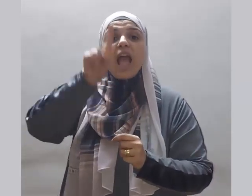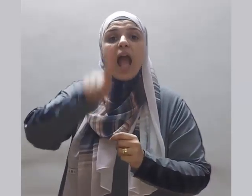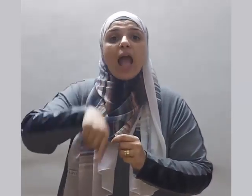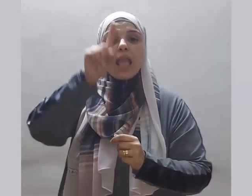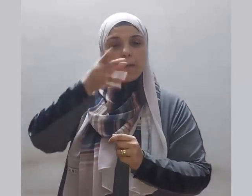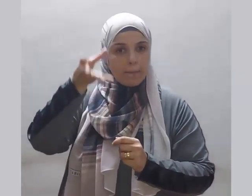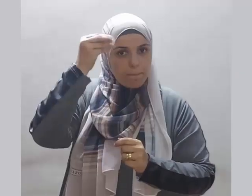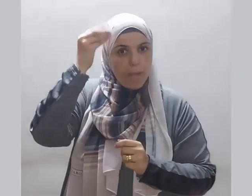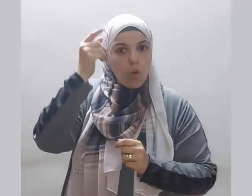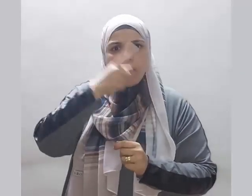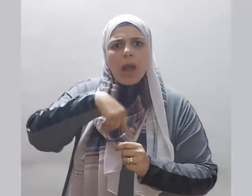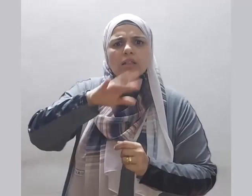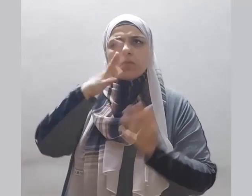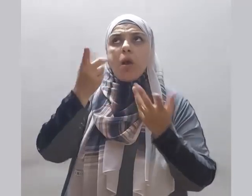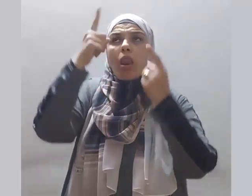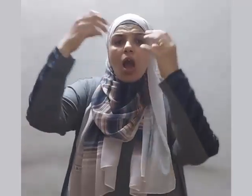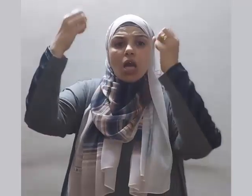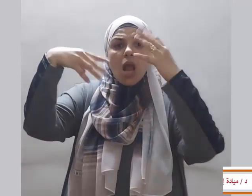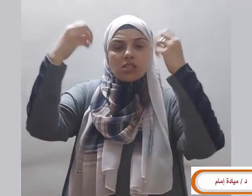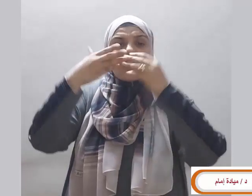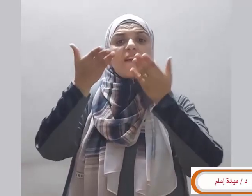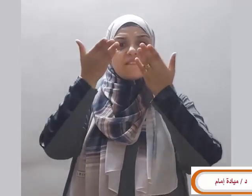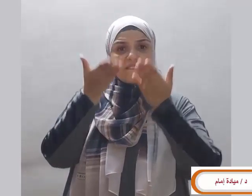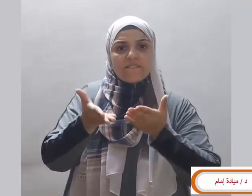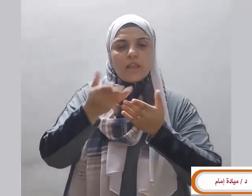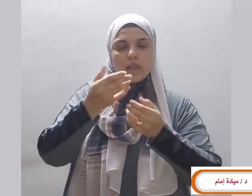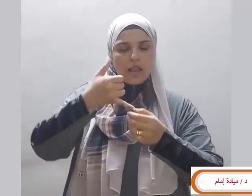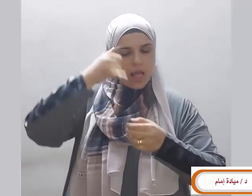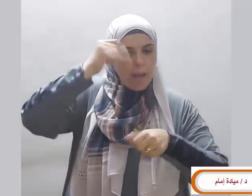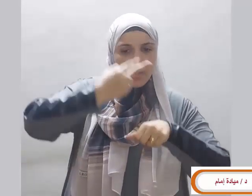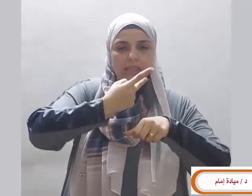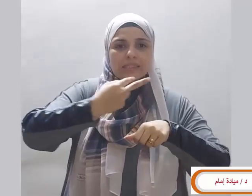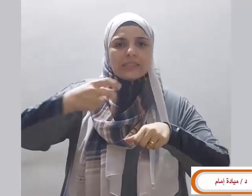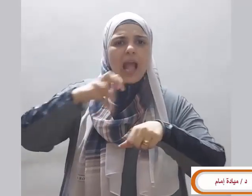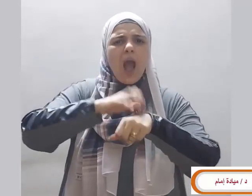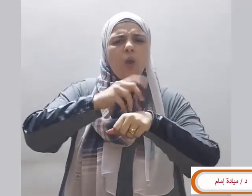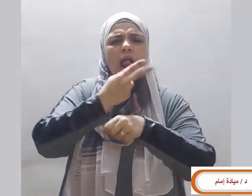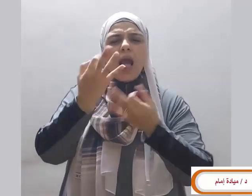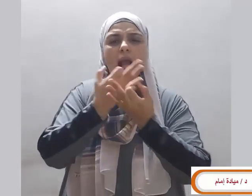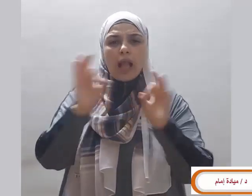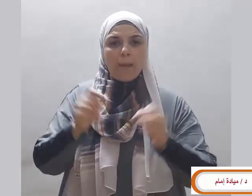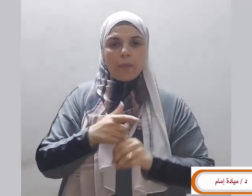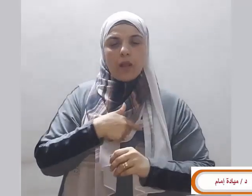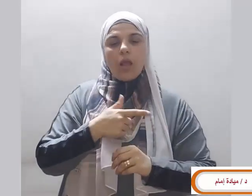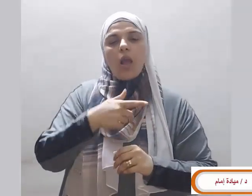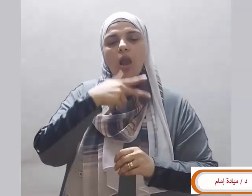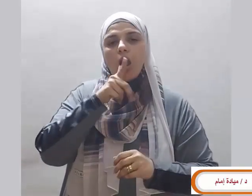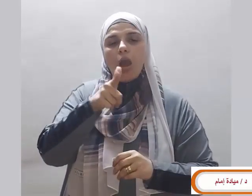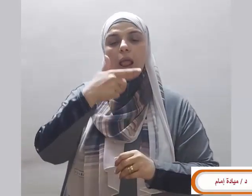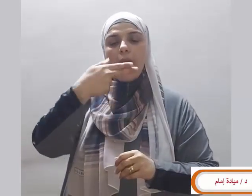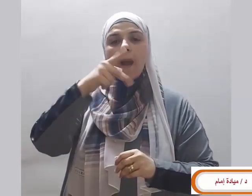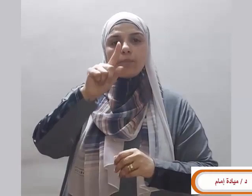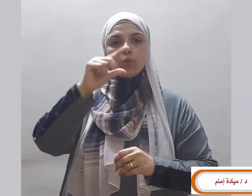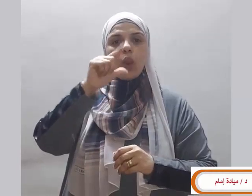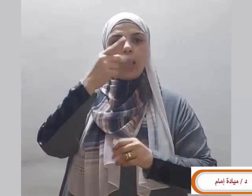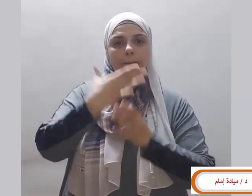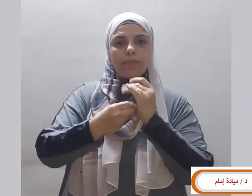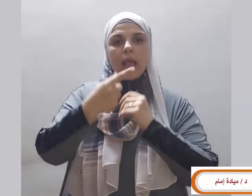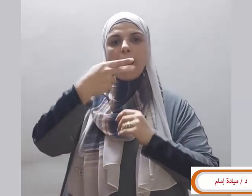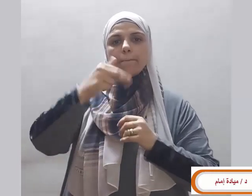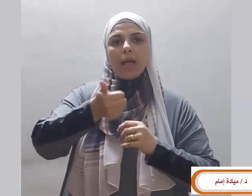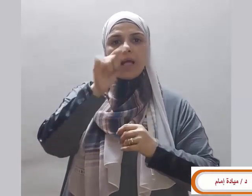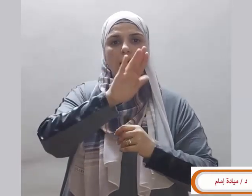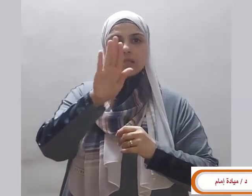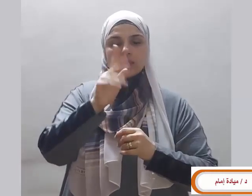معلومات على ما رزقهم من بهيمه الانعام قال سيدنا عبد الله بن عباس رضي الله